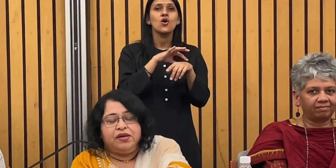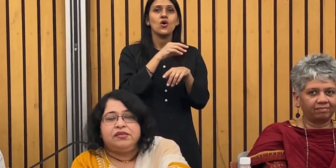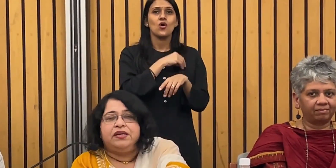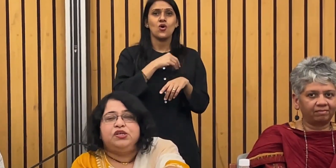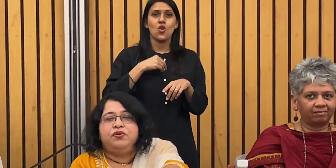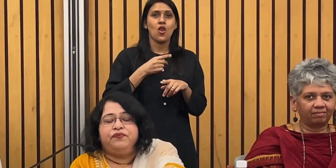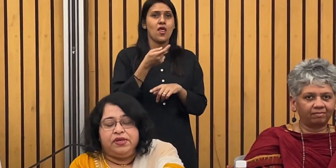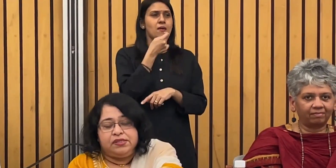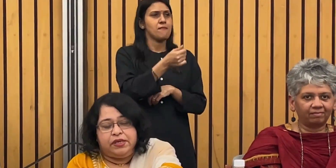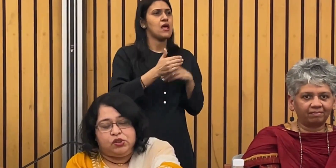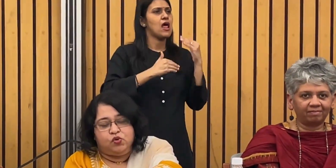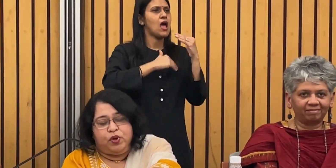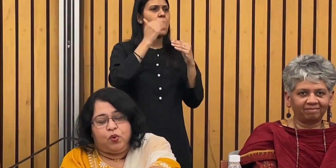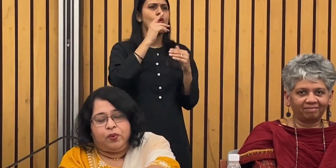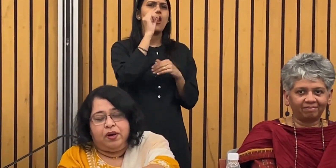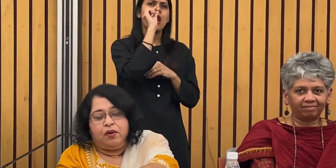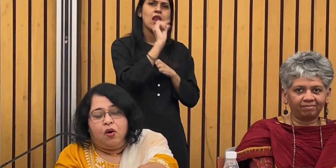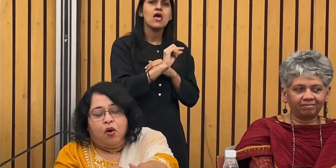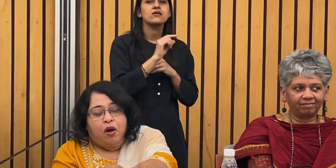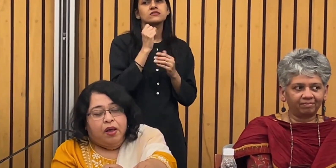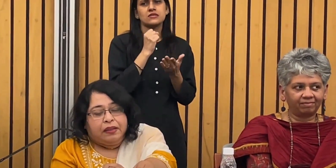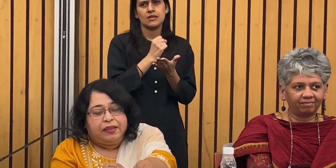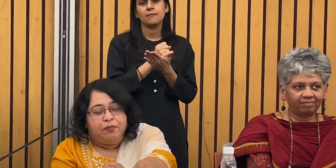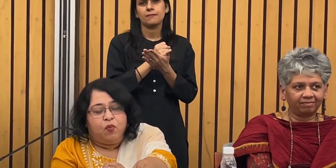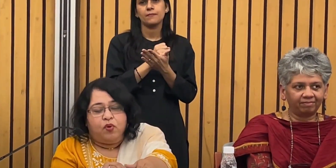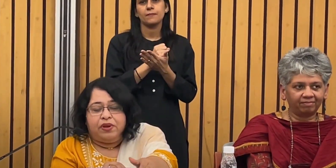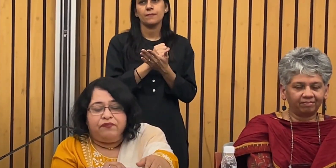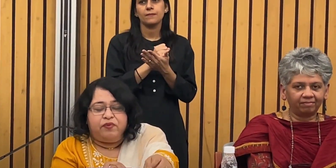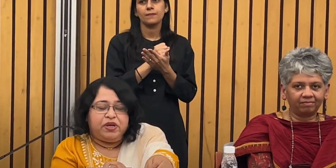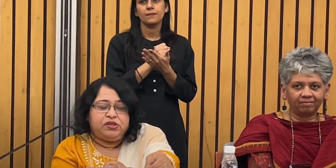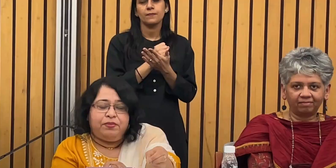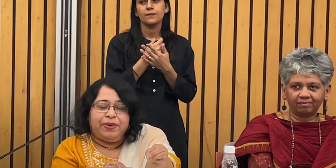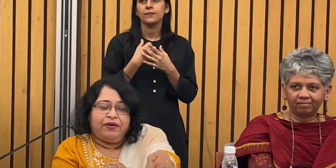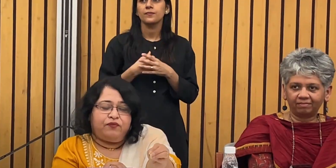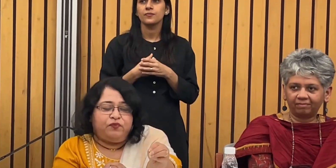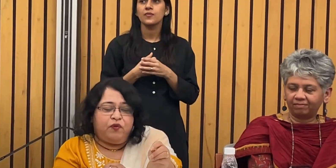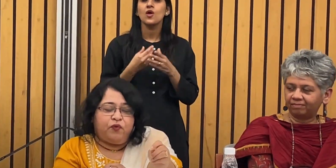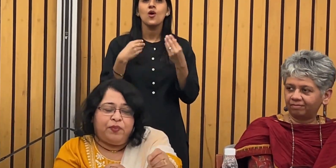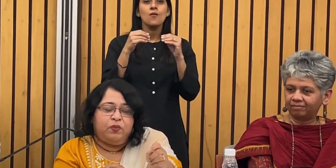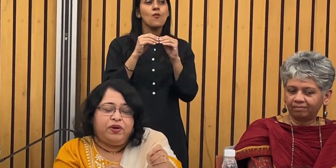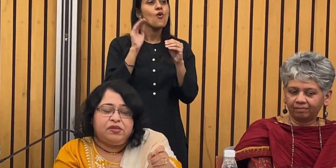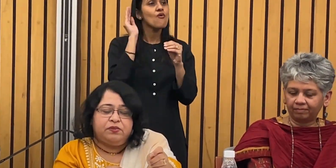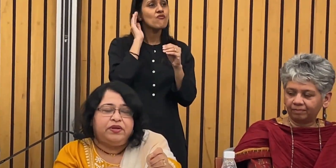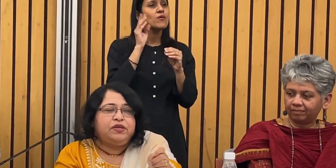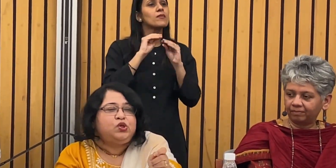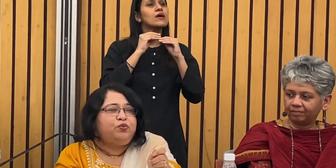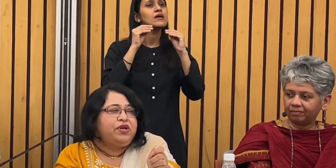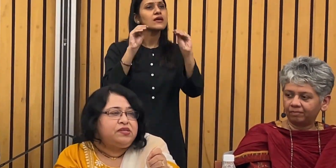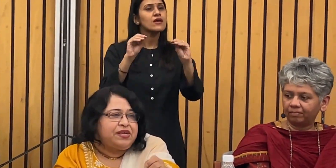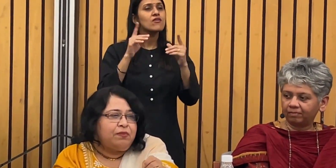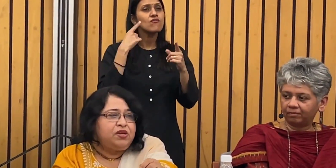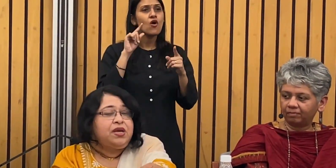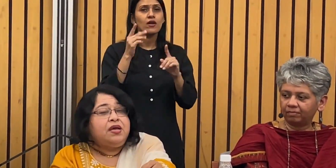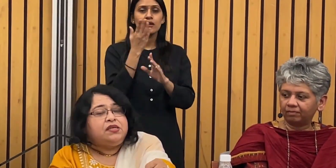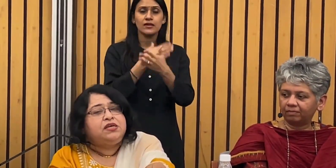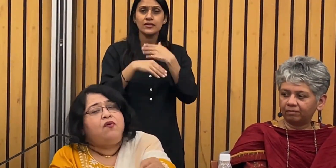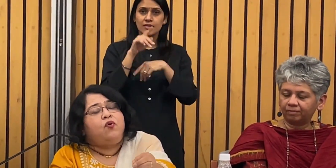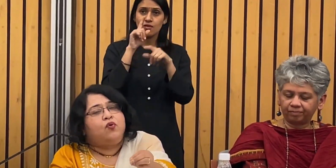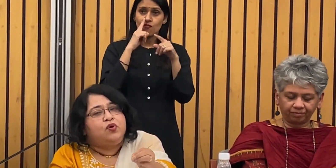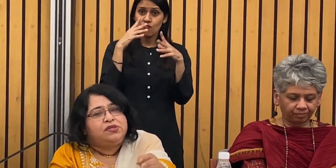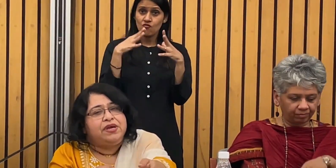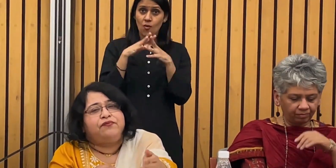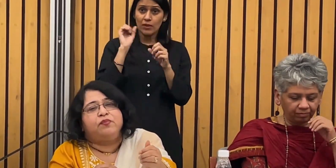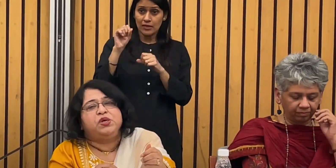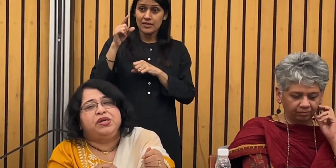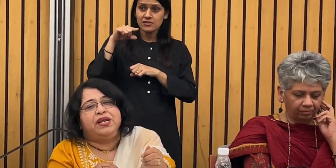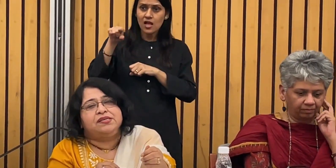So consultation fees needs to be lowered. Then more information platform for women with disabilities should be established, जहाँ वो